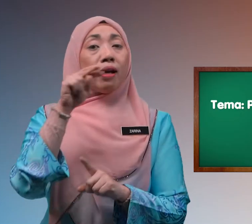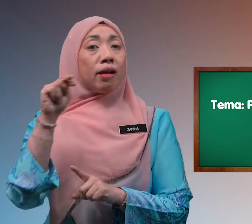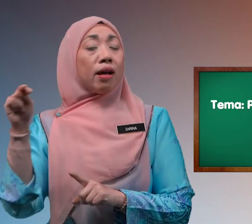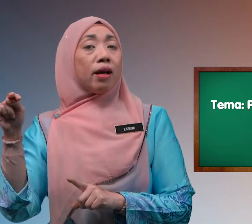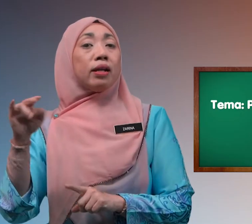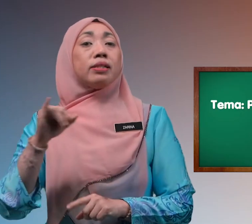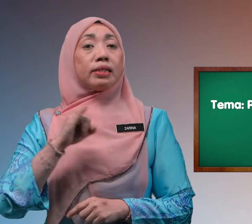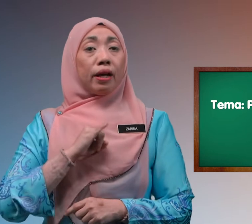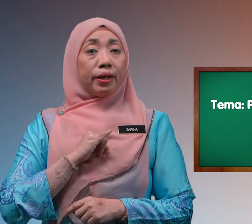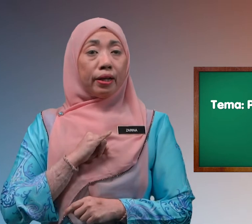persekitaran saya.